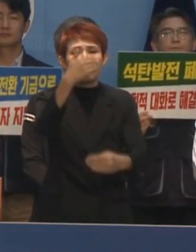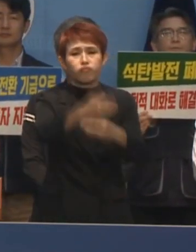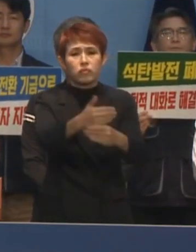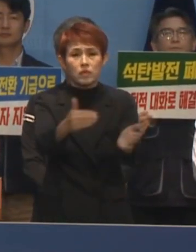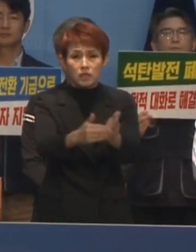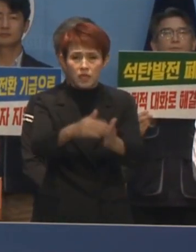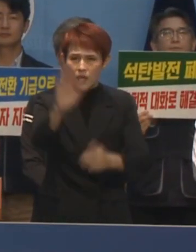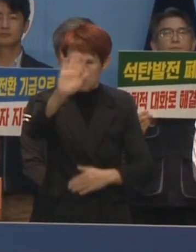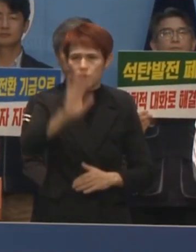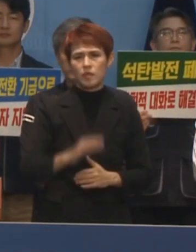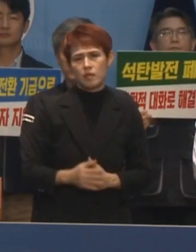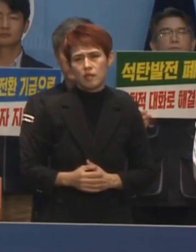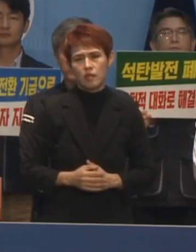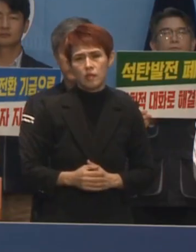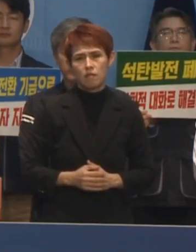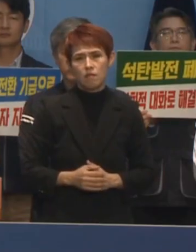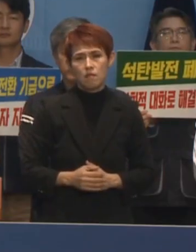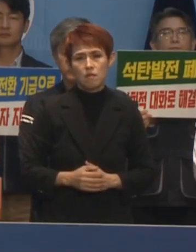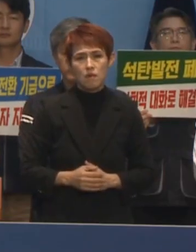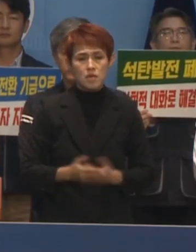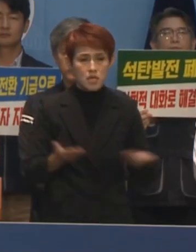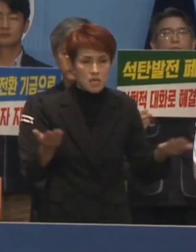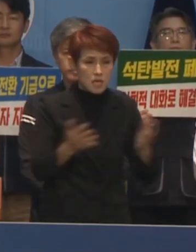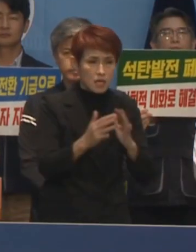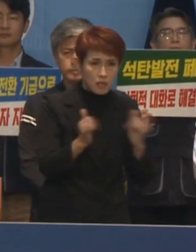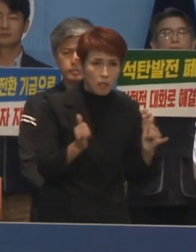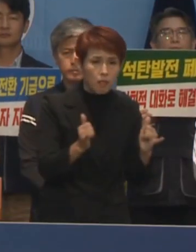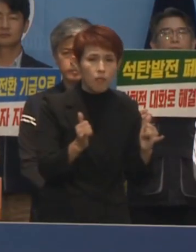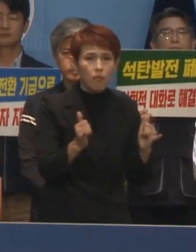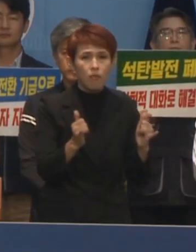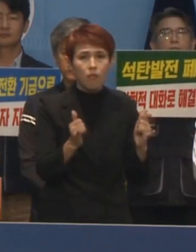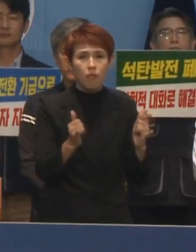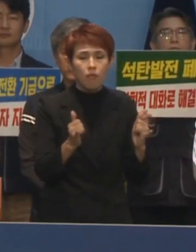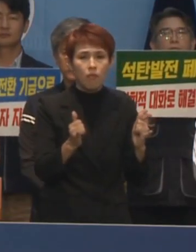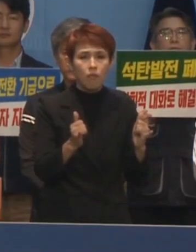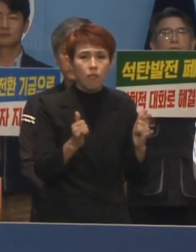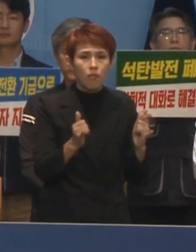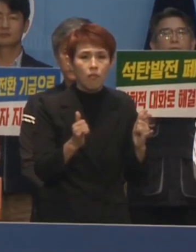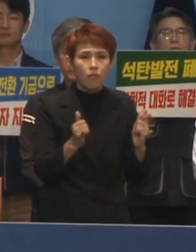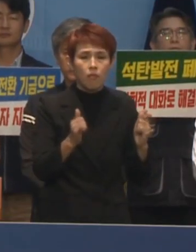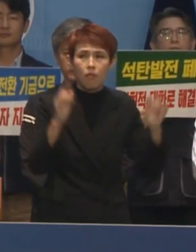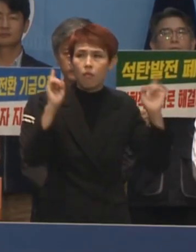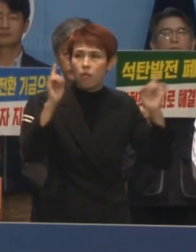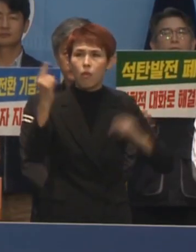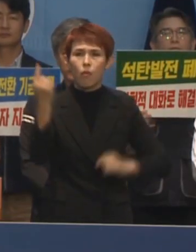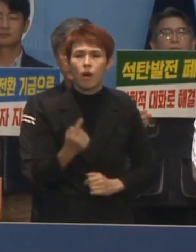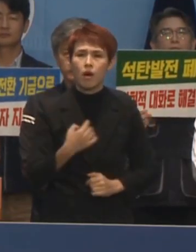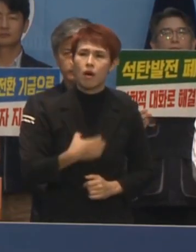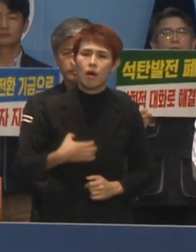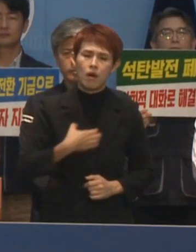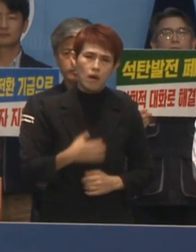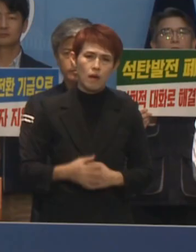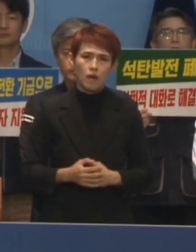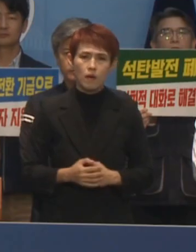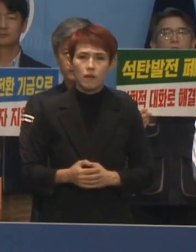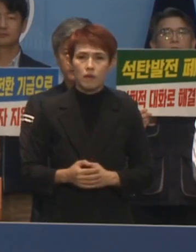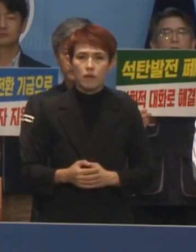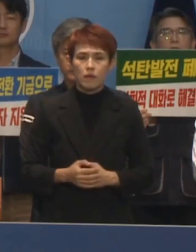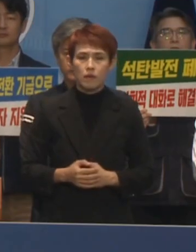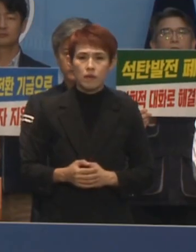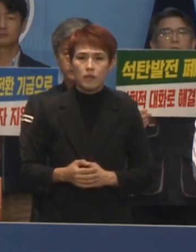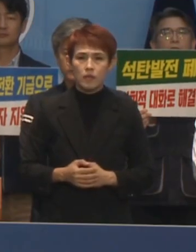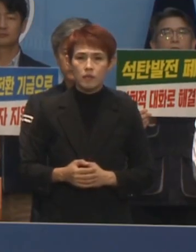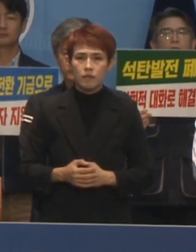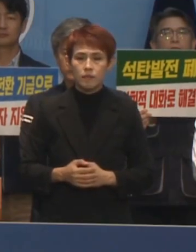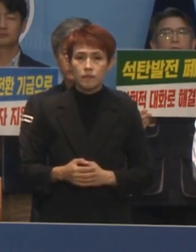의미하는 것이 아니라 수천 명의 정비 노동자들의 일자리 상실을 의미합니다. 우리 한전 KPS는